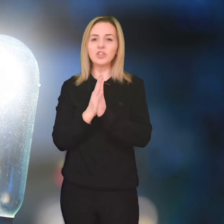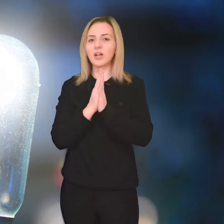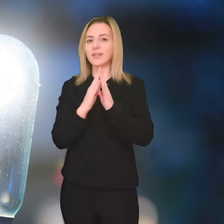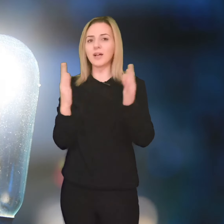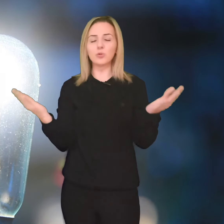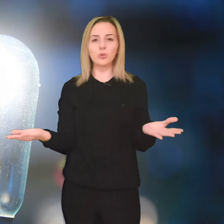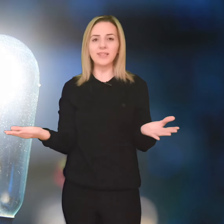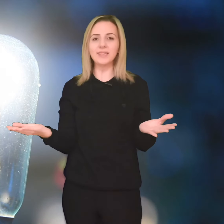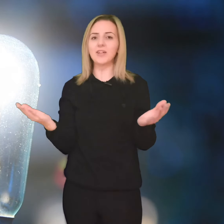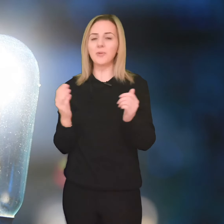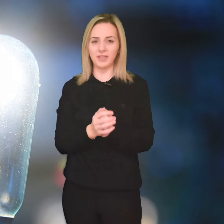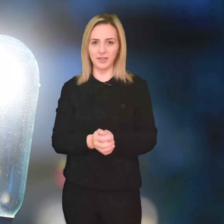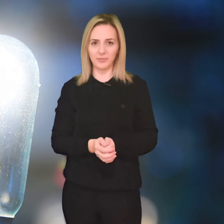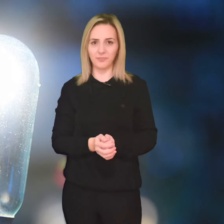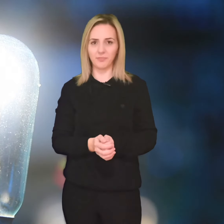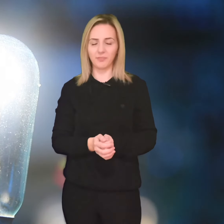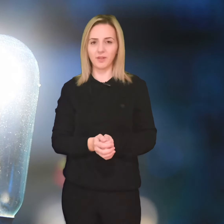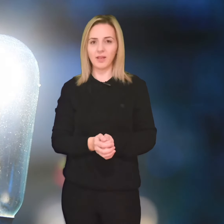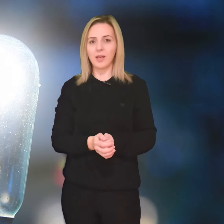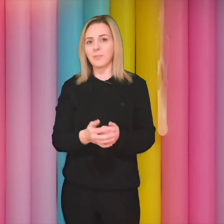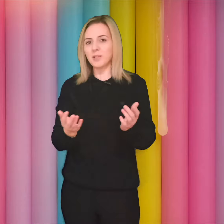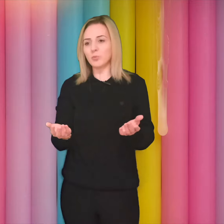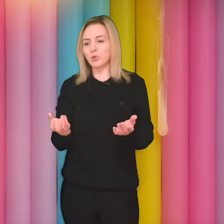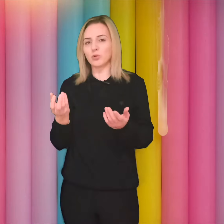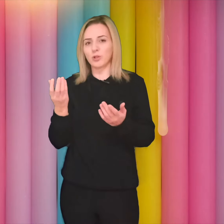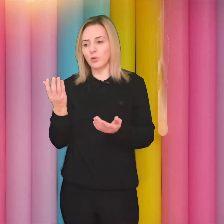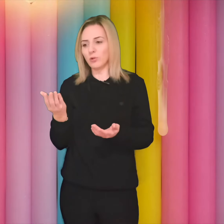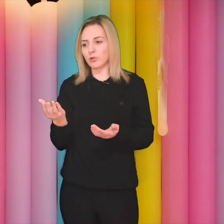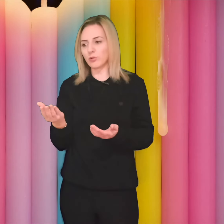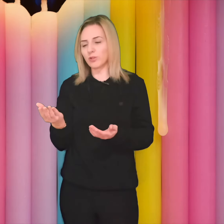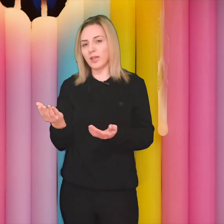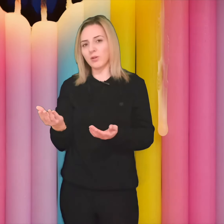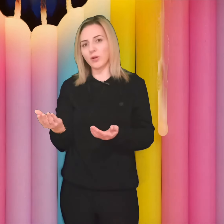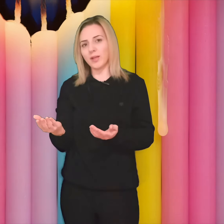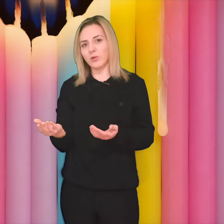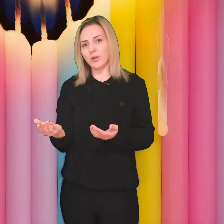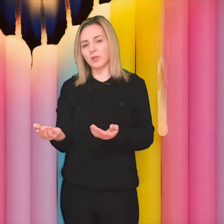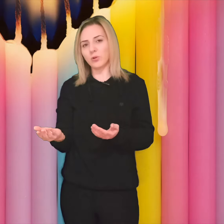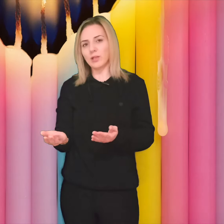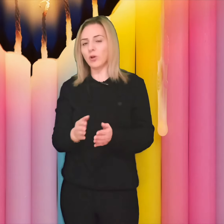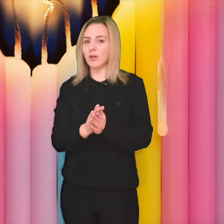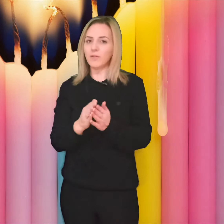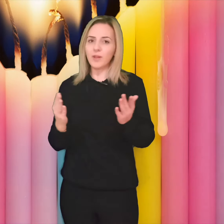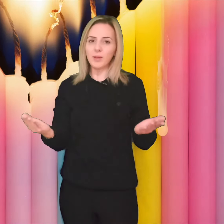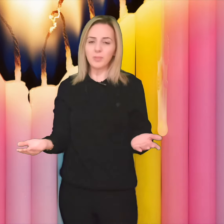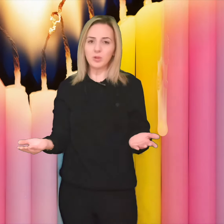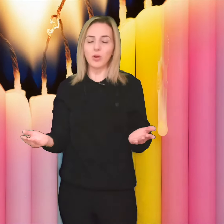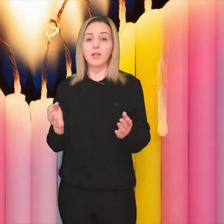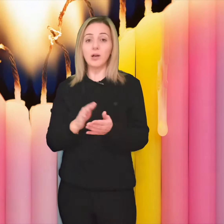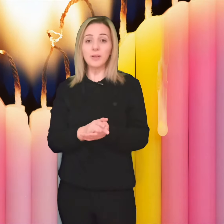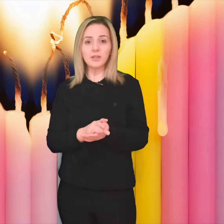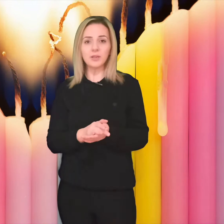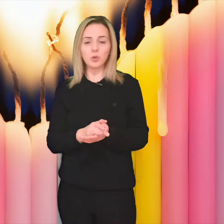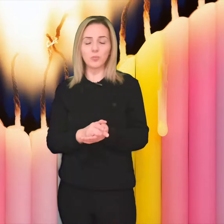yapay ışık kaynağı tükenir ve biter. Bir mumun ne oluyor sonunda? Eriyor, eriyor, eriyor, eriyor ve